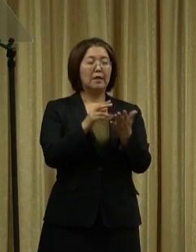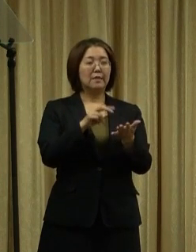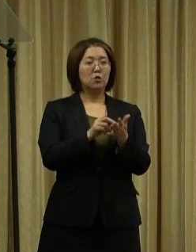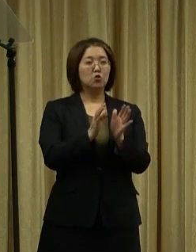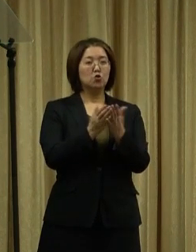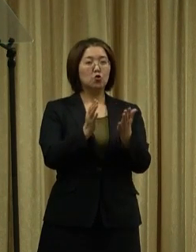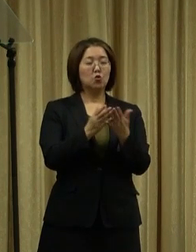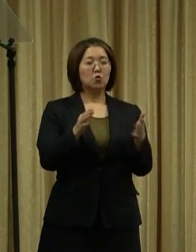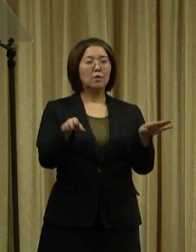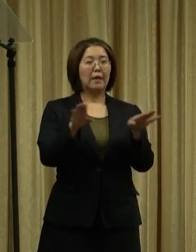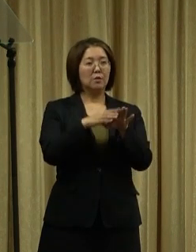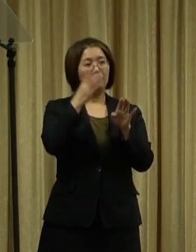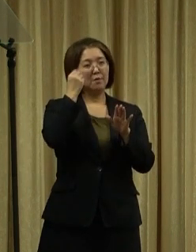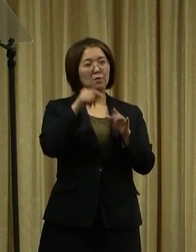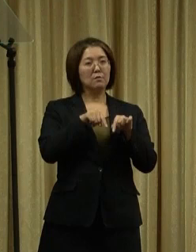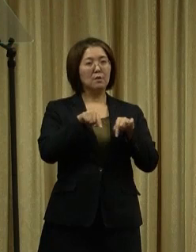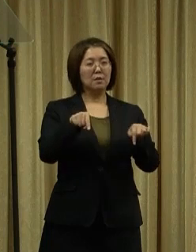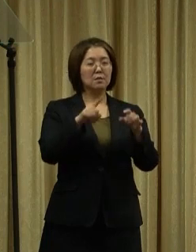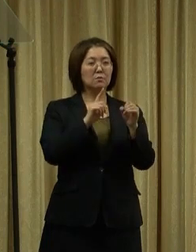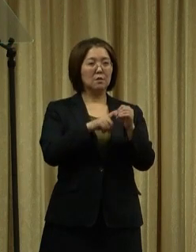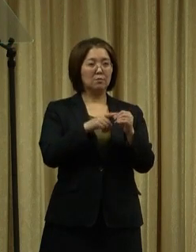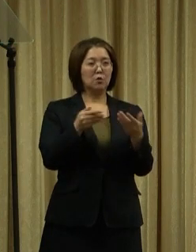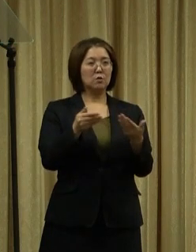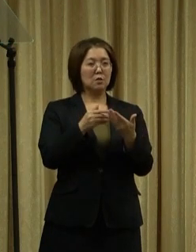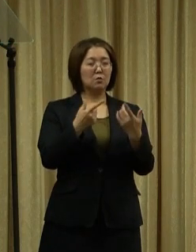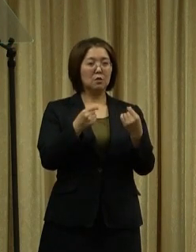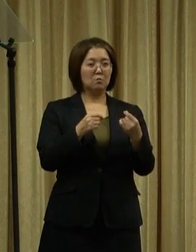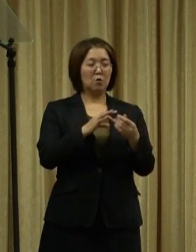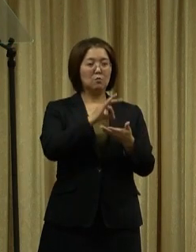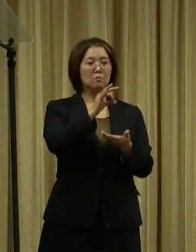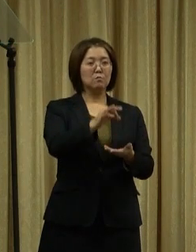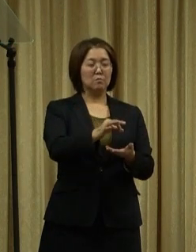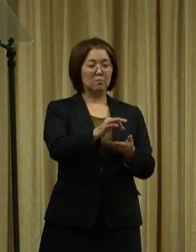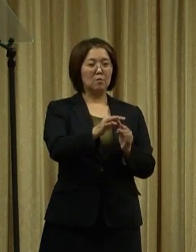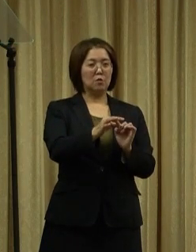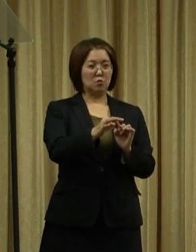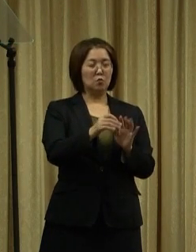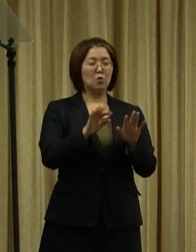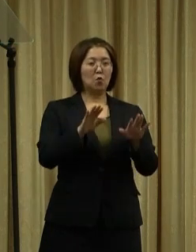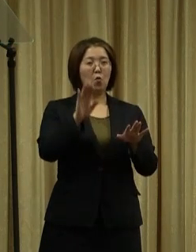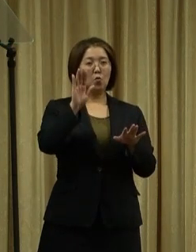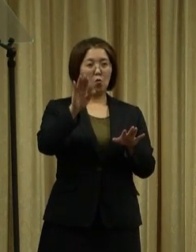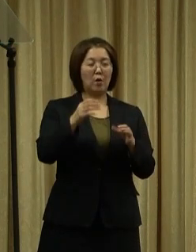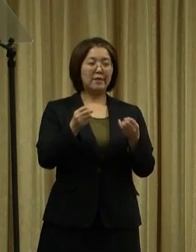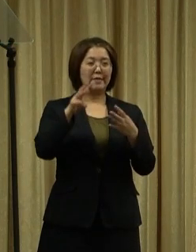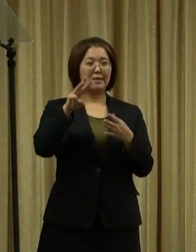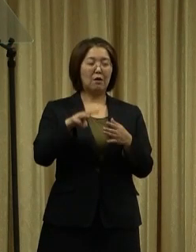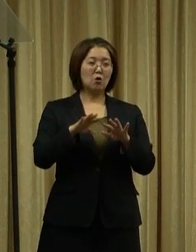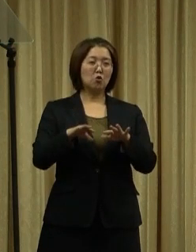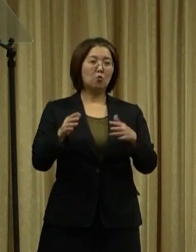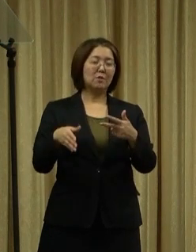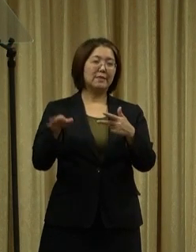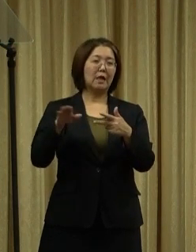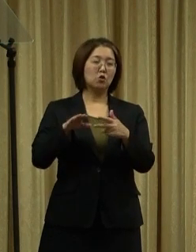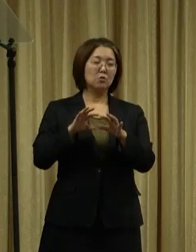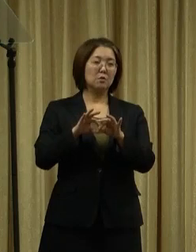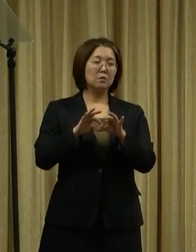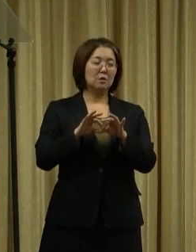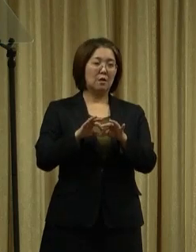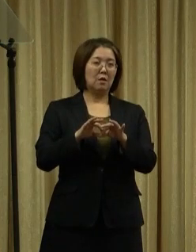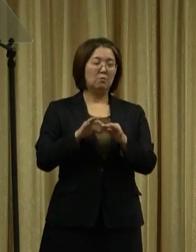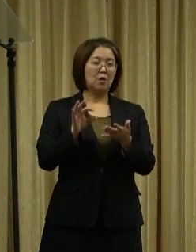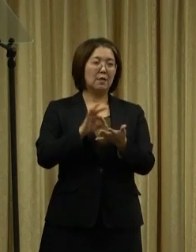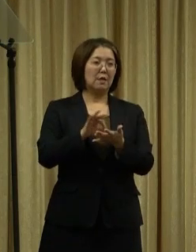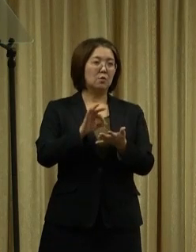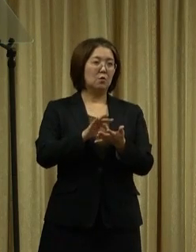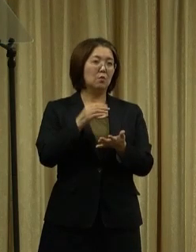発信にかかる事業にも実行します。そして今後は認可子ども施設についても活用していき